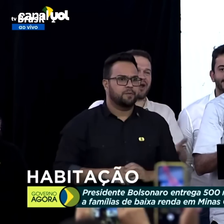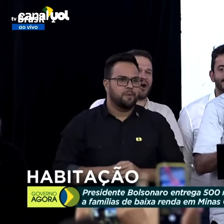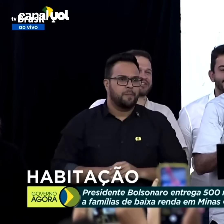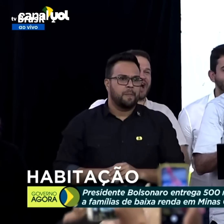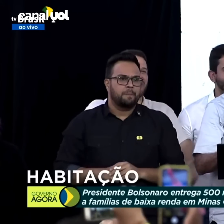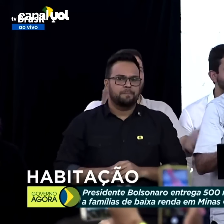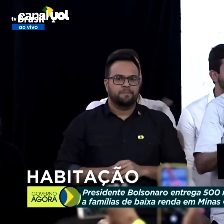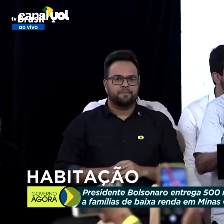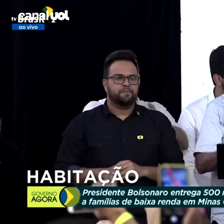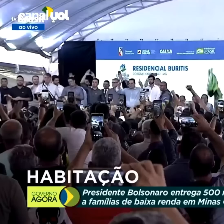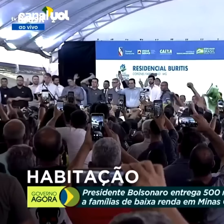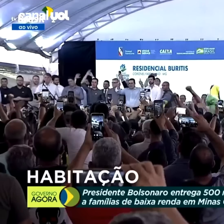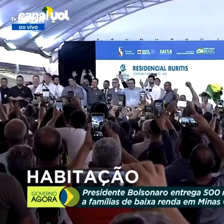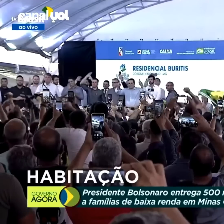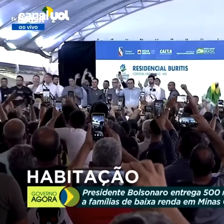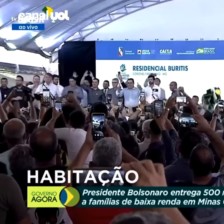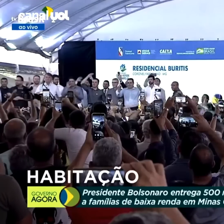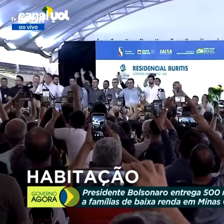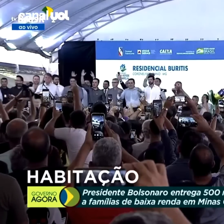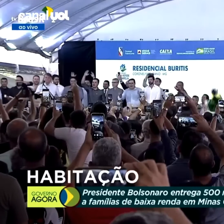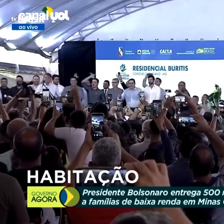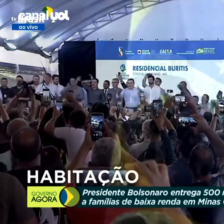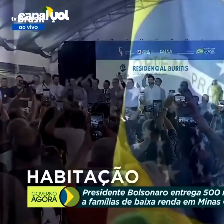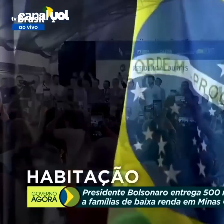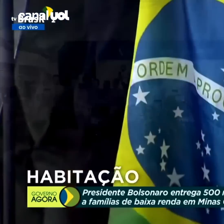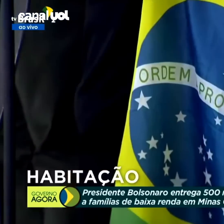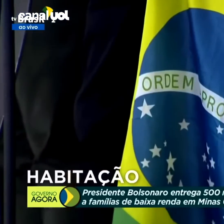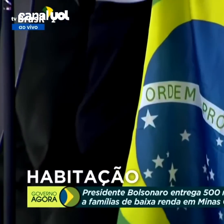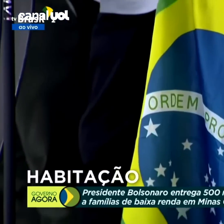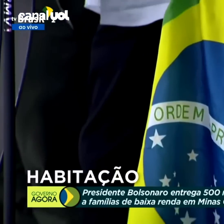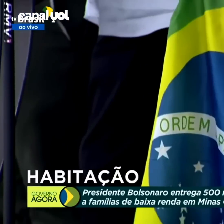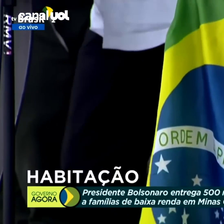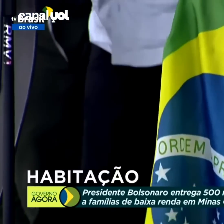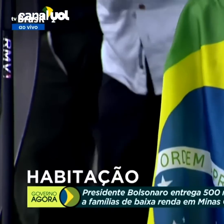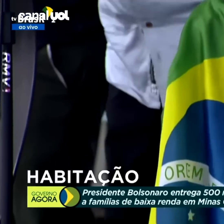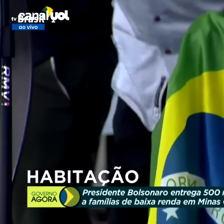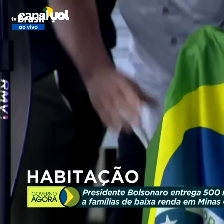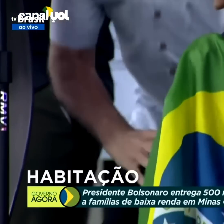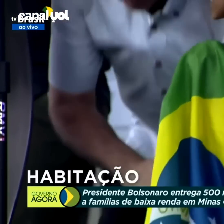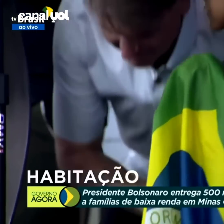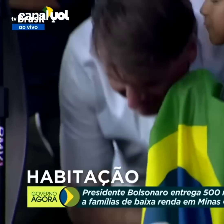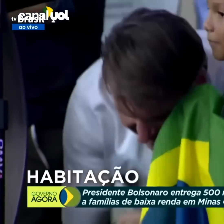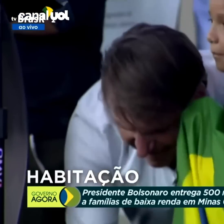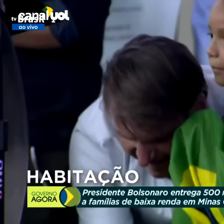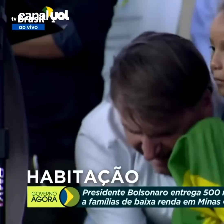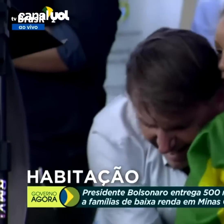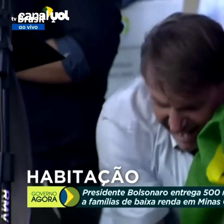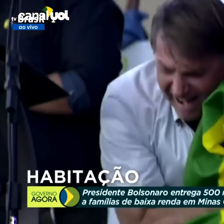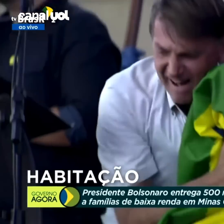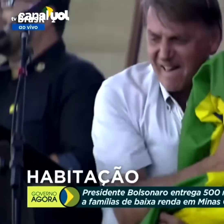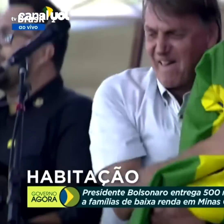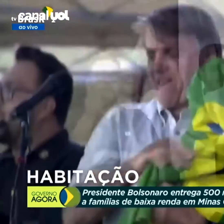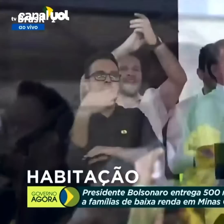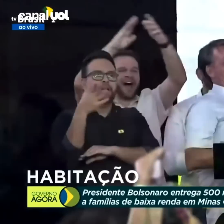a nossa bandeira jamais será vermelha, a nossa bandeira jamais será vermelha, a